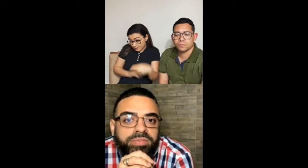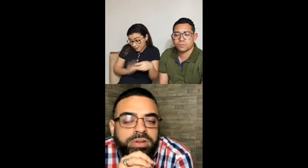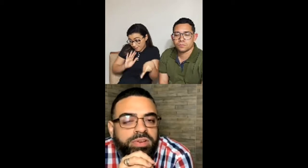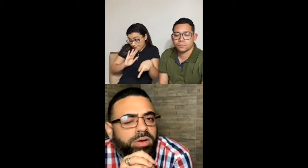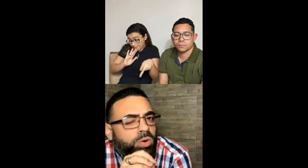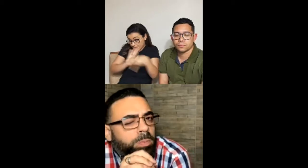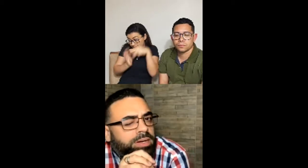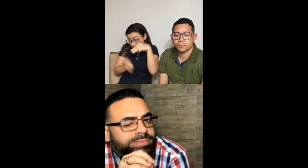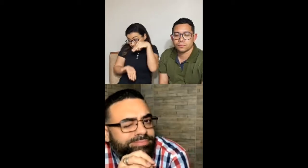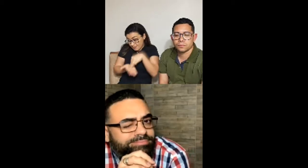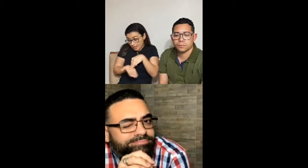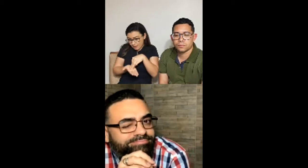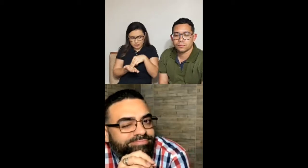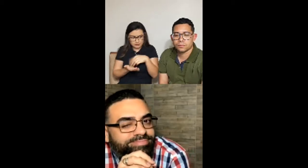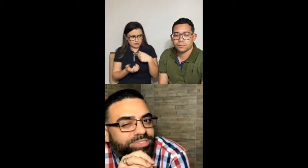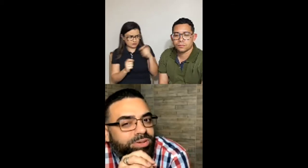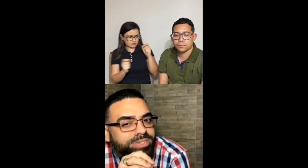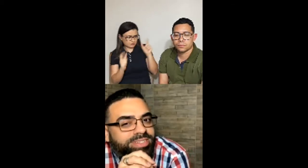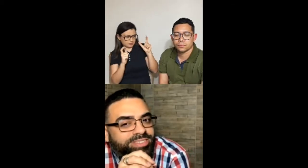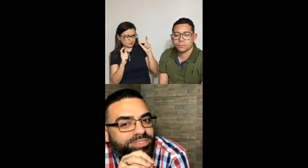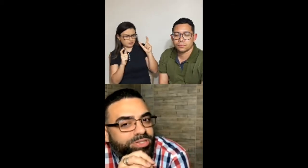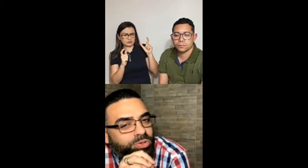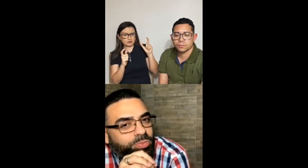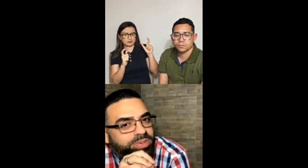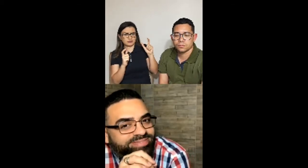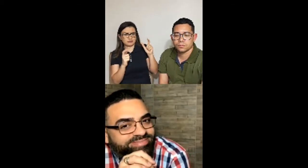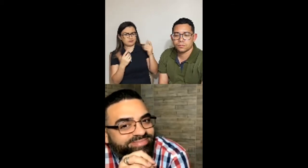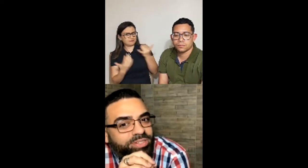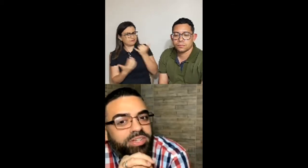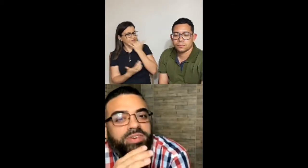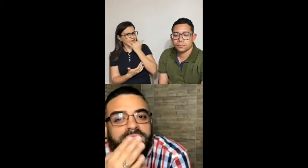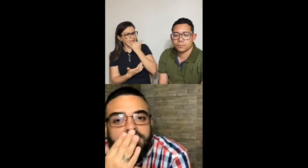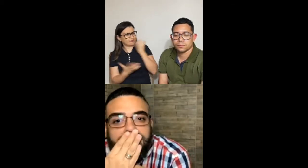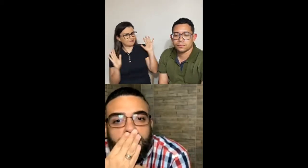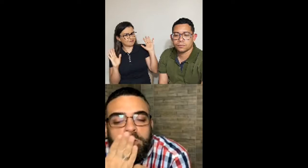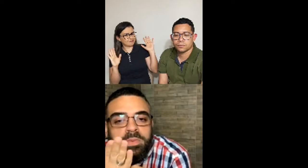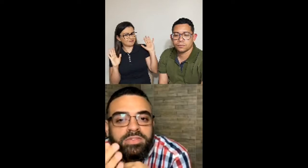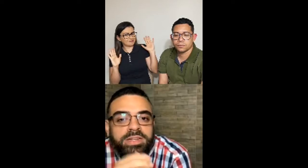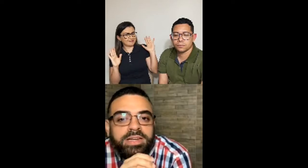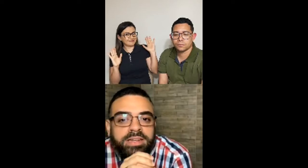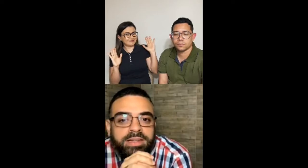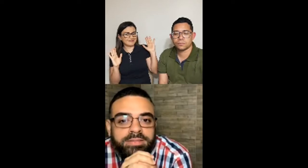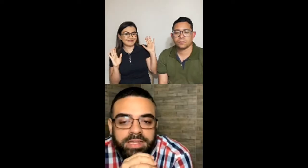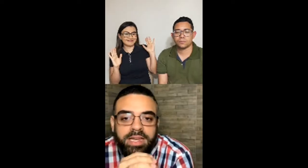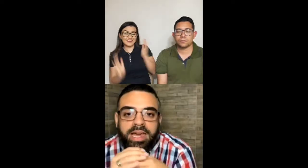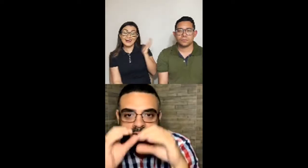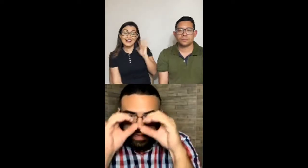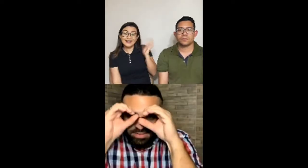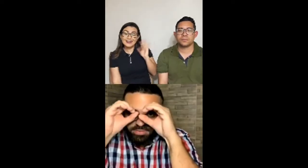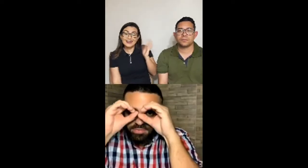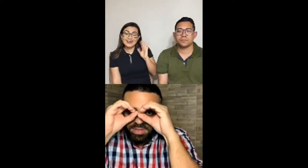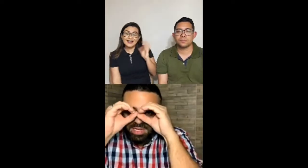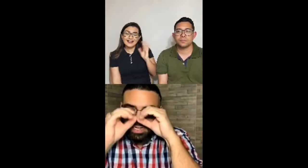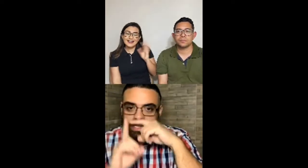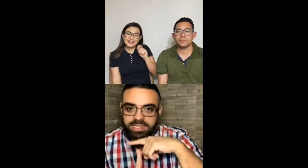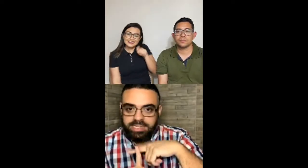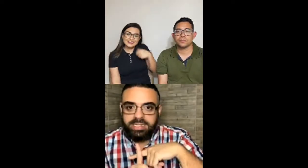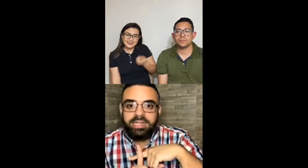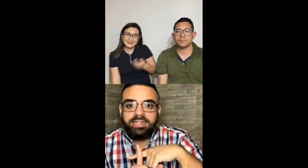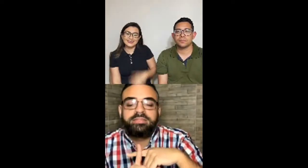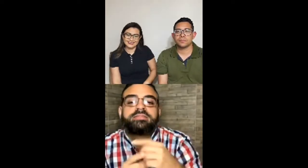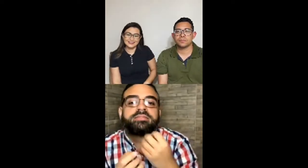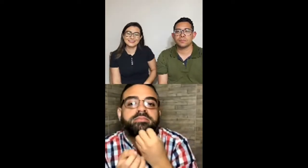você tem que batizar aqui, ser nosso membro. Eu falei, opa, só um instante, desculpa.